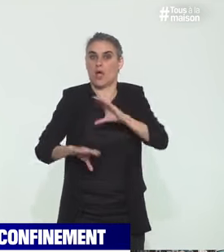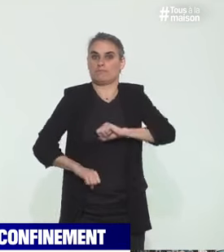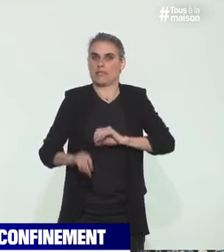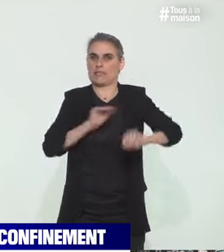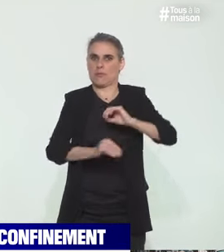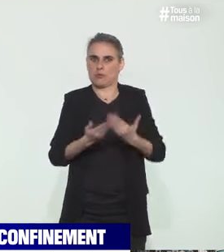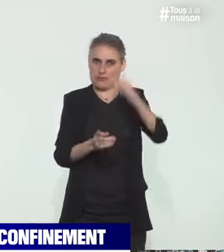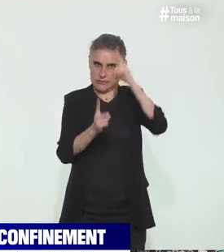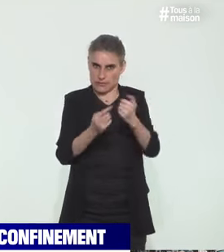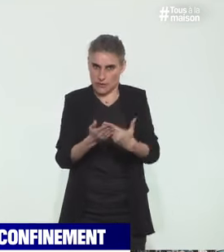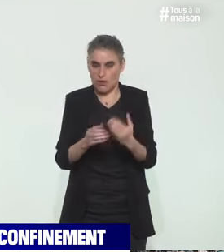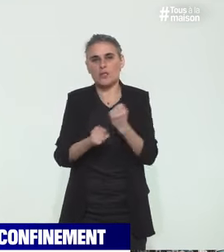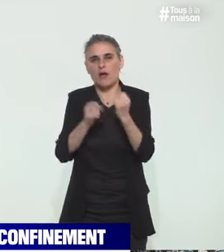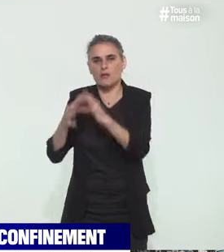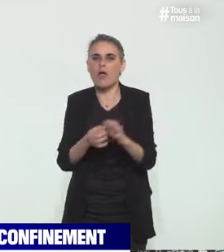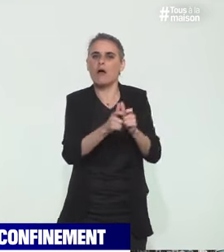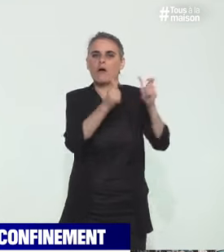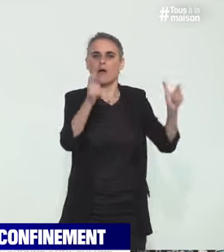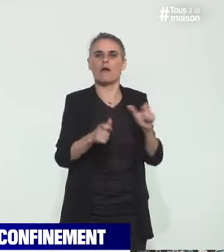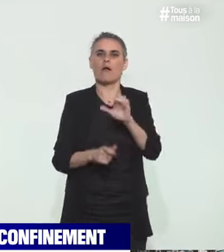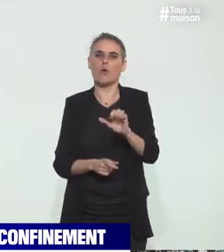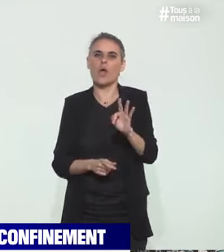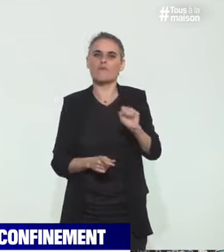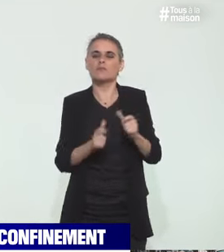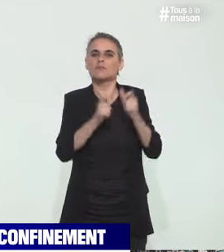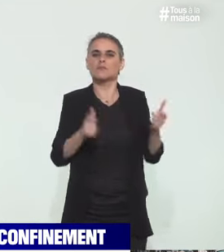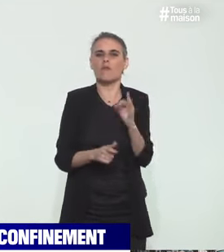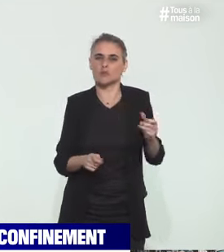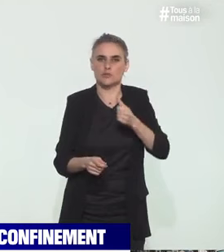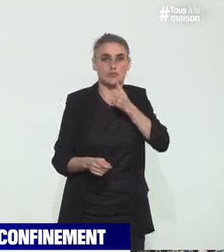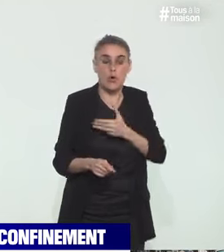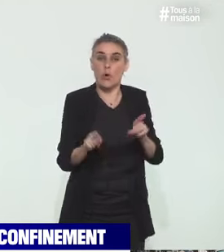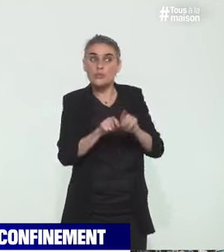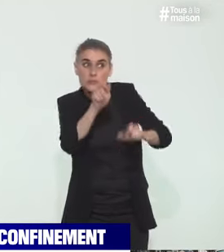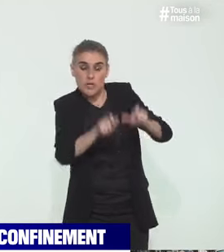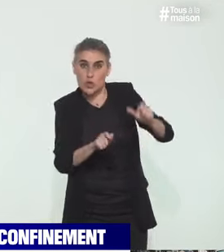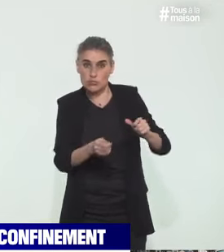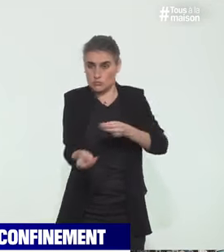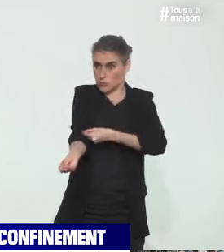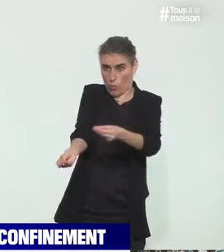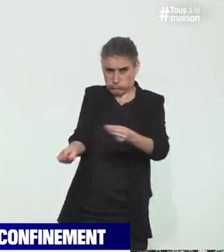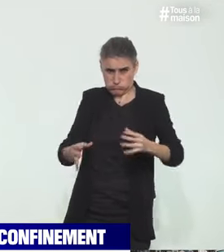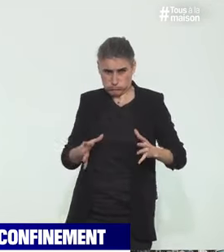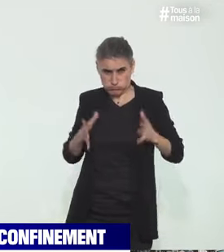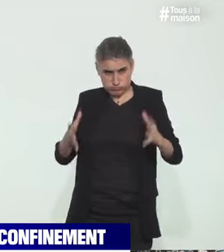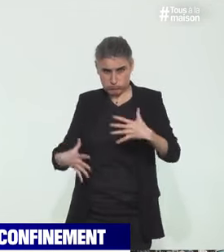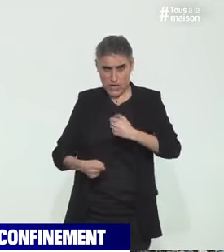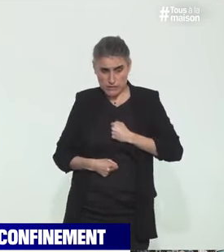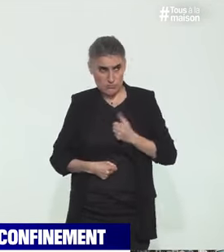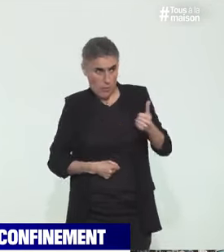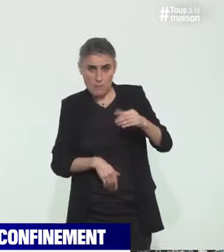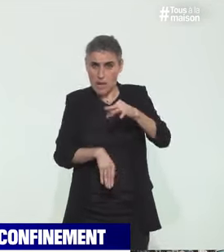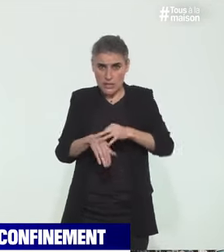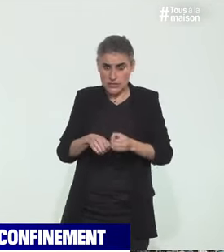et qui travaille évidemment avec l'établissement français du sang, avec les donneurs volontaires de plasma qui ont guéri de la maladie et qui veulent